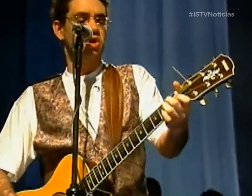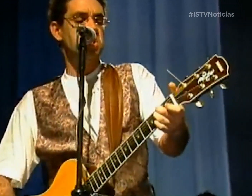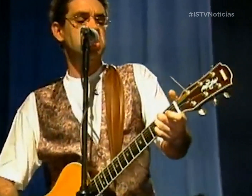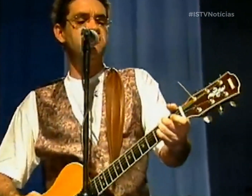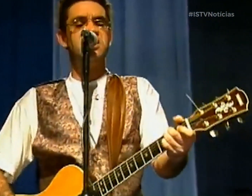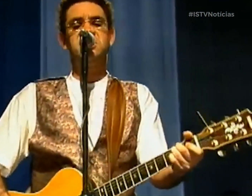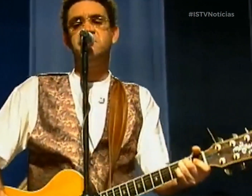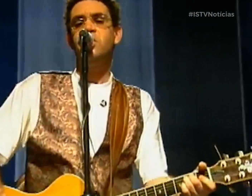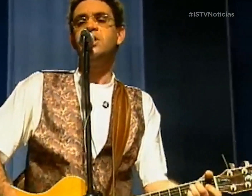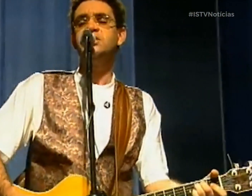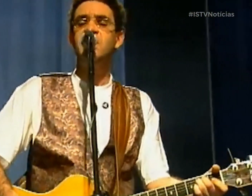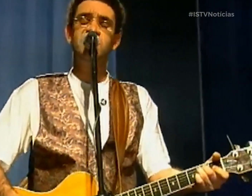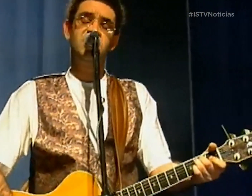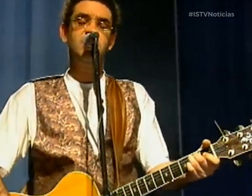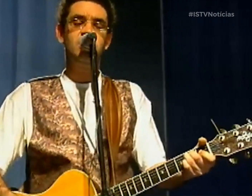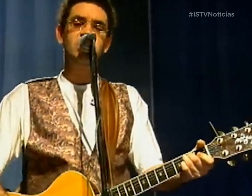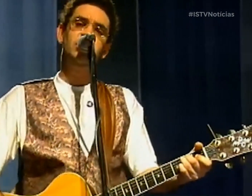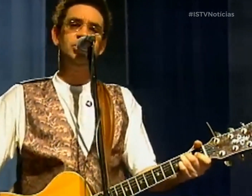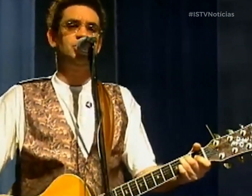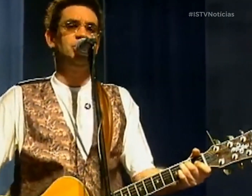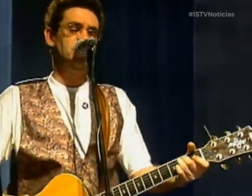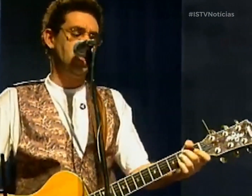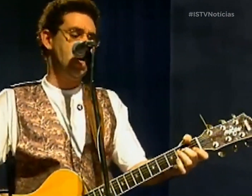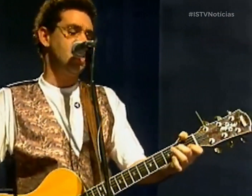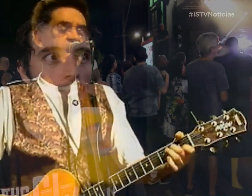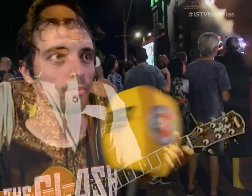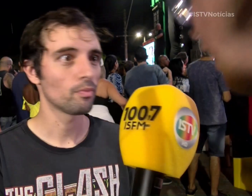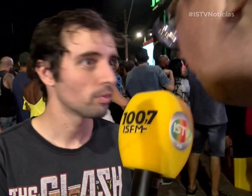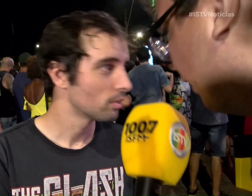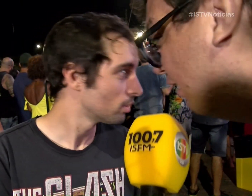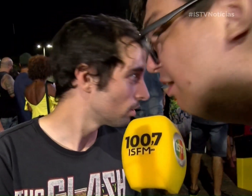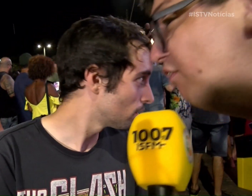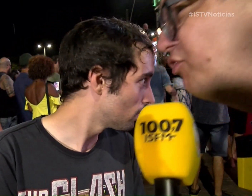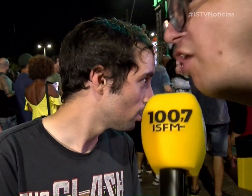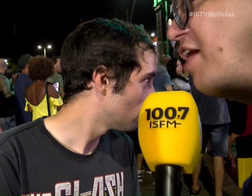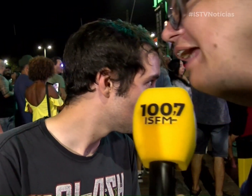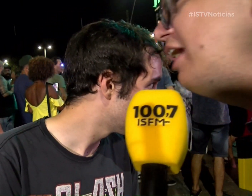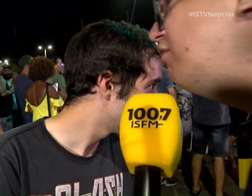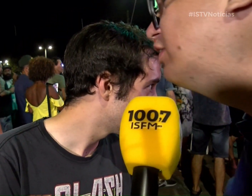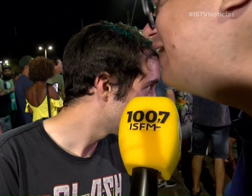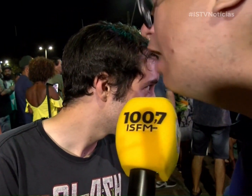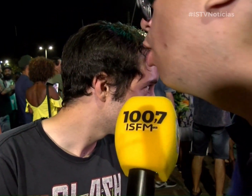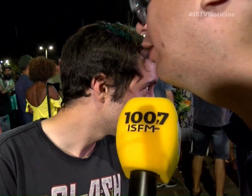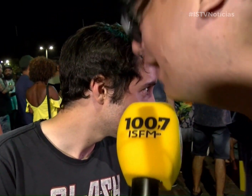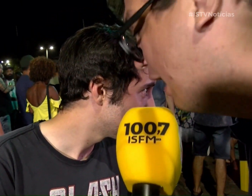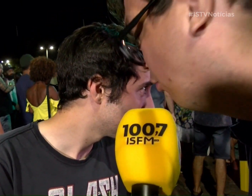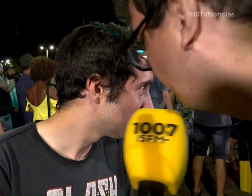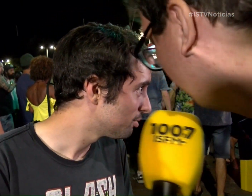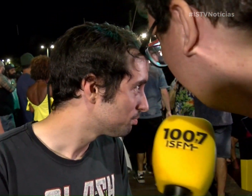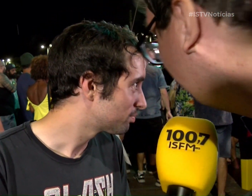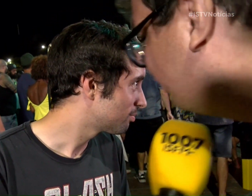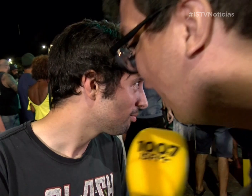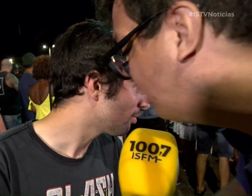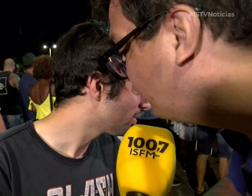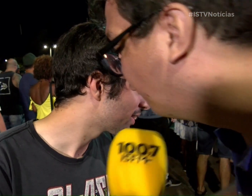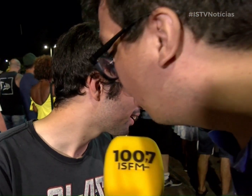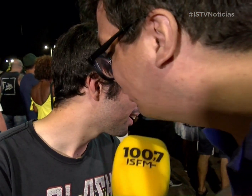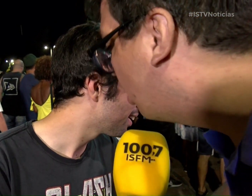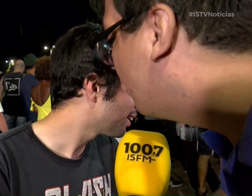alguém levasse embora até o que eu não tinha. Felipe, tô vendo aqui que você é roqueiro, já ativou a sua